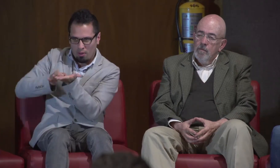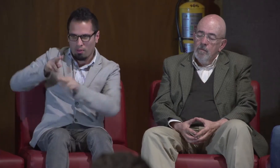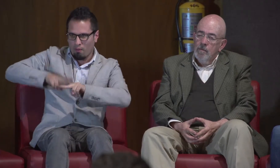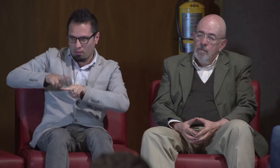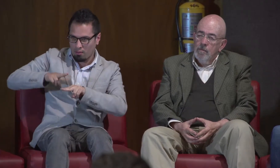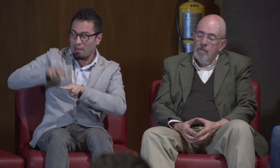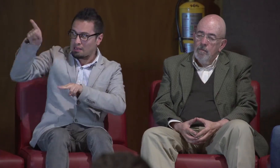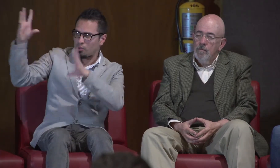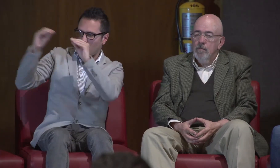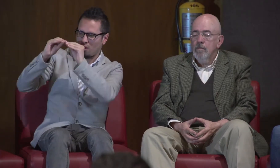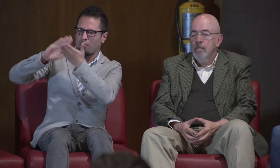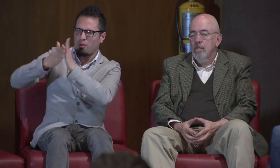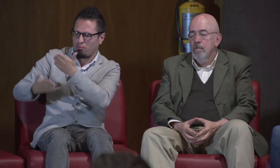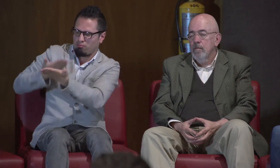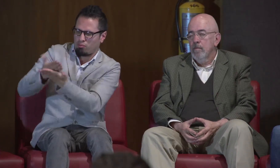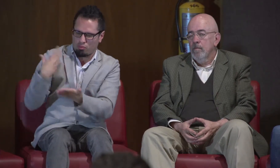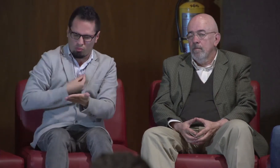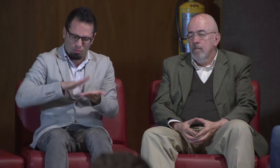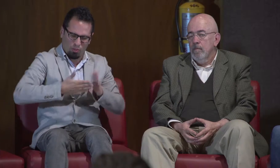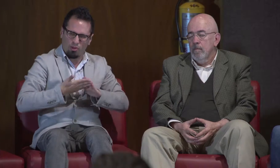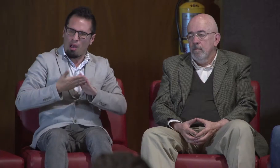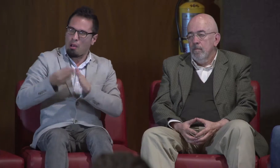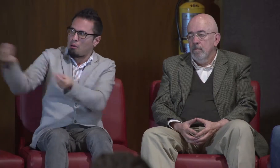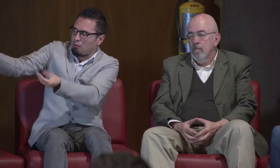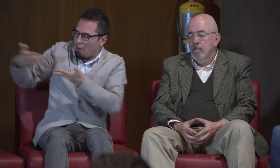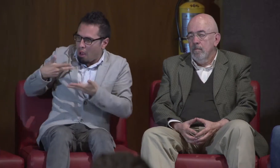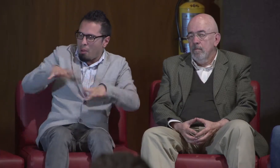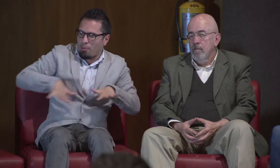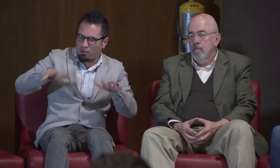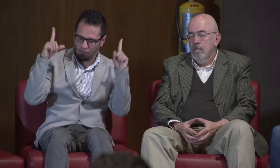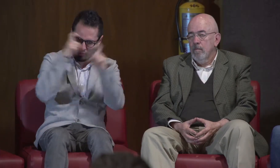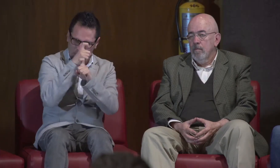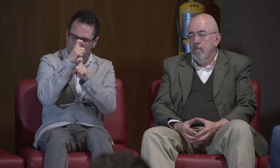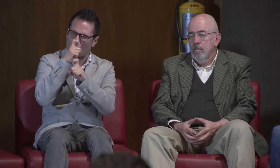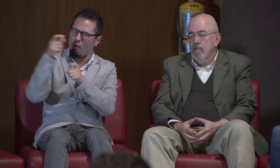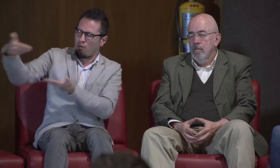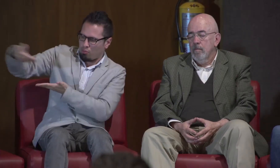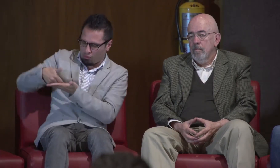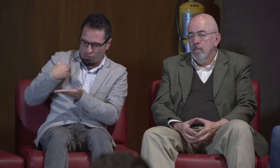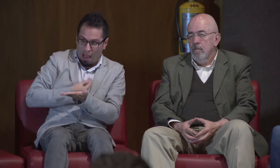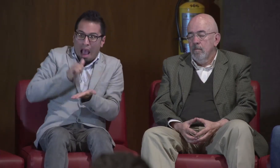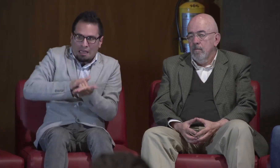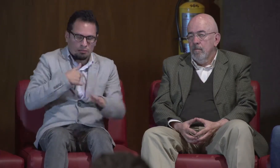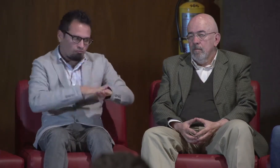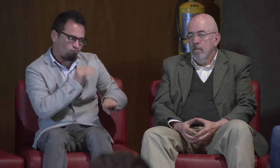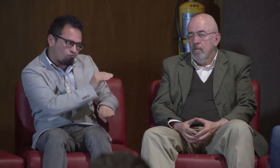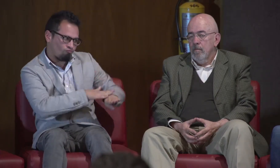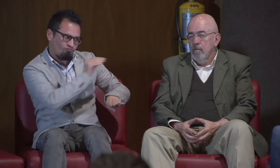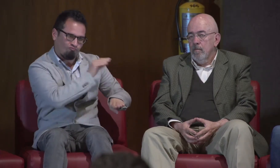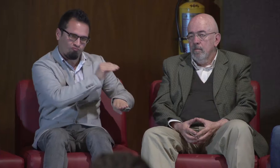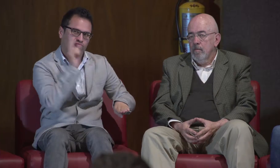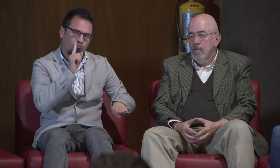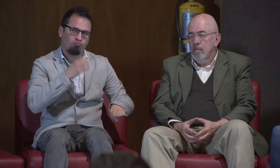sorda, con lo que se estaba dando en los acuerdos de paz que se estaban firmando en La Habana, y que tomaran también una postura realmente